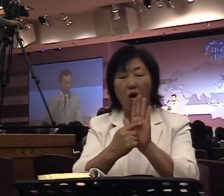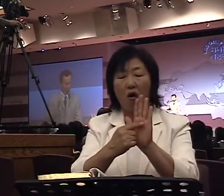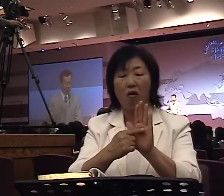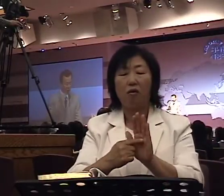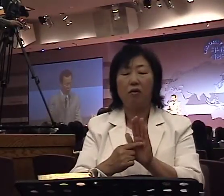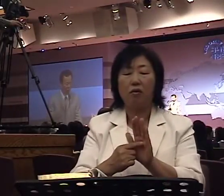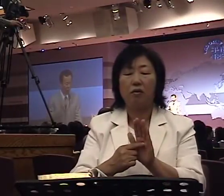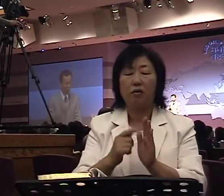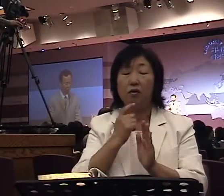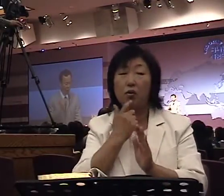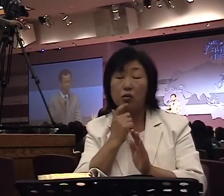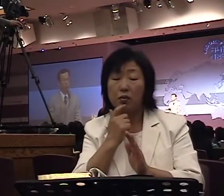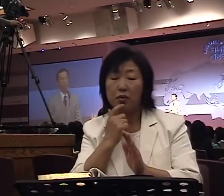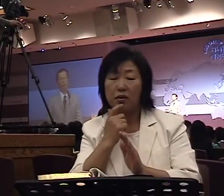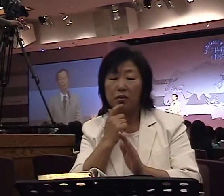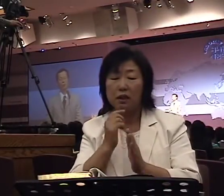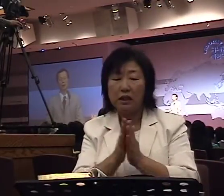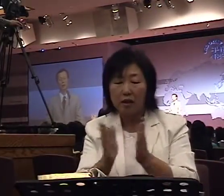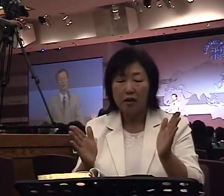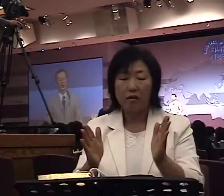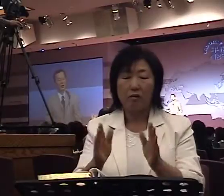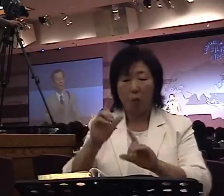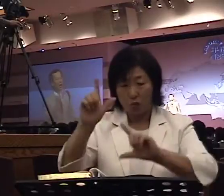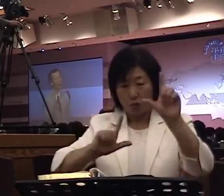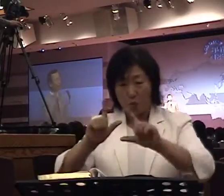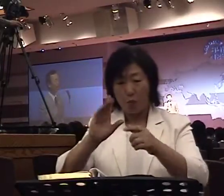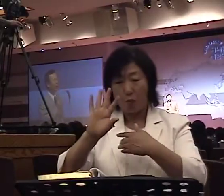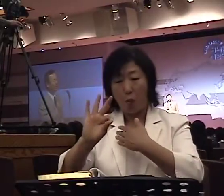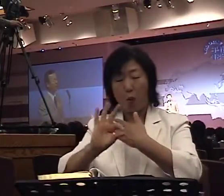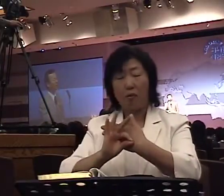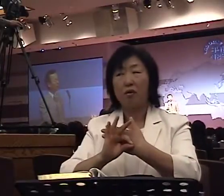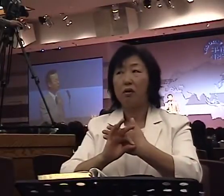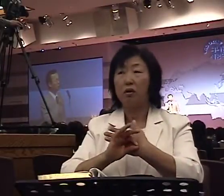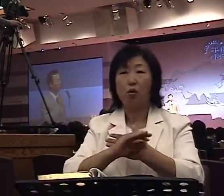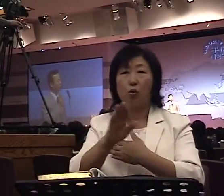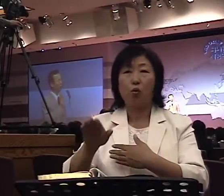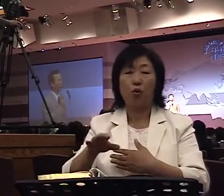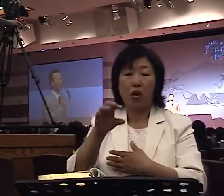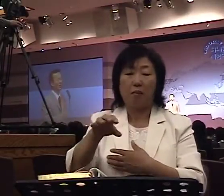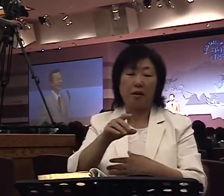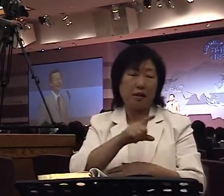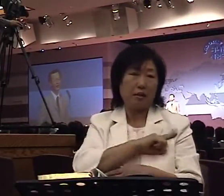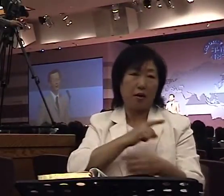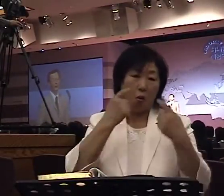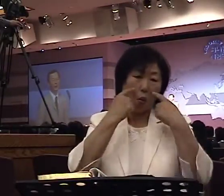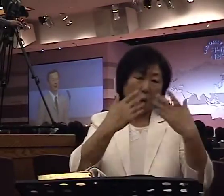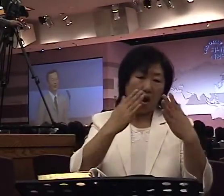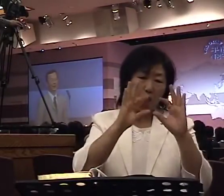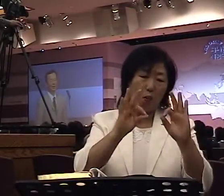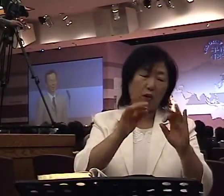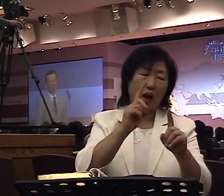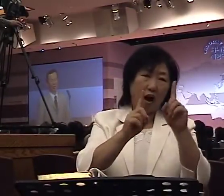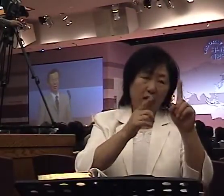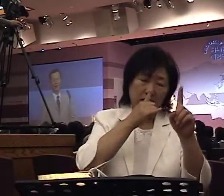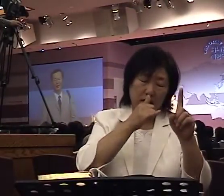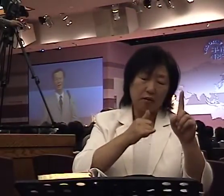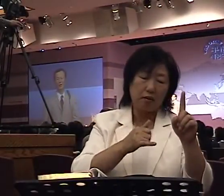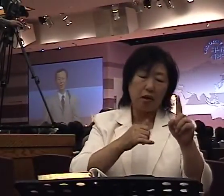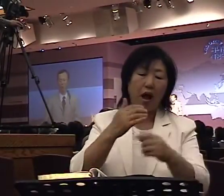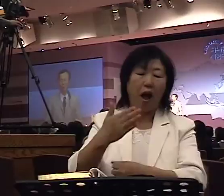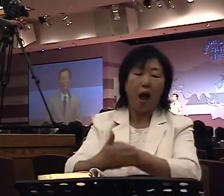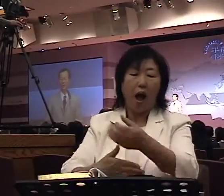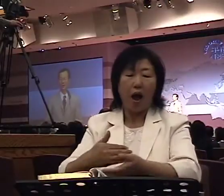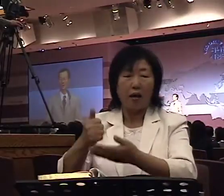스토리에 시작하는 이 모습을 보면은 가장 우리 앞에 뚜렷이 보이는 것 하나가 있습니다. 그것은